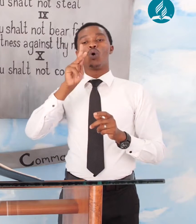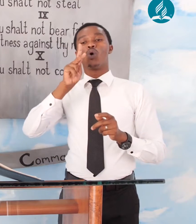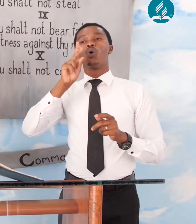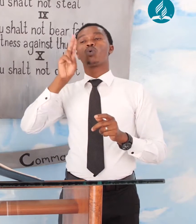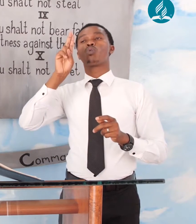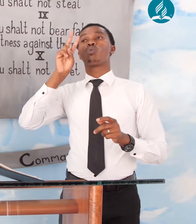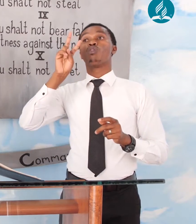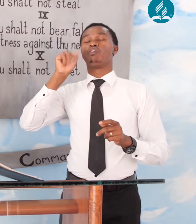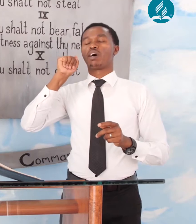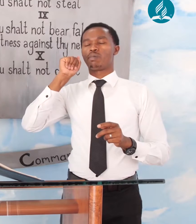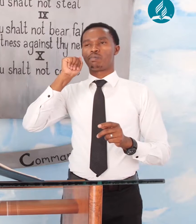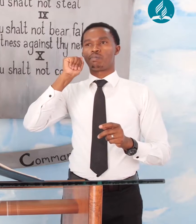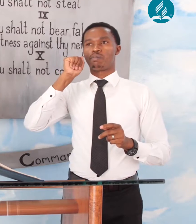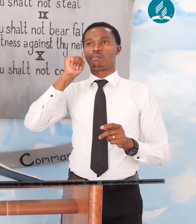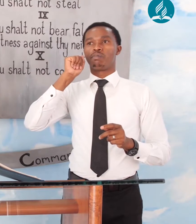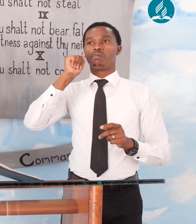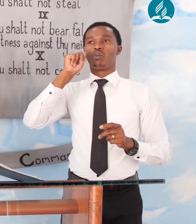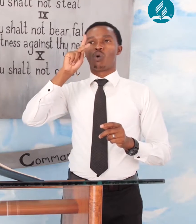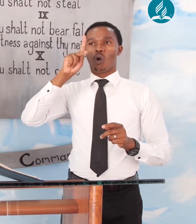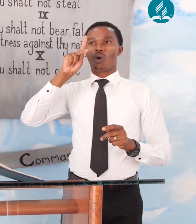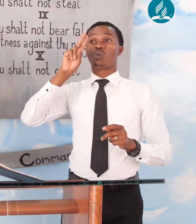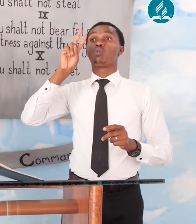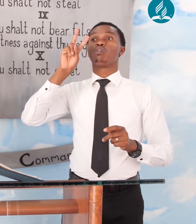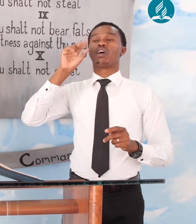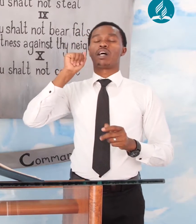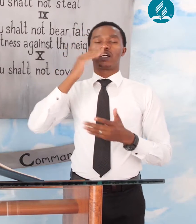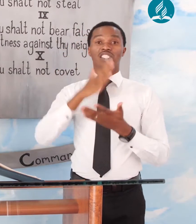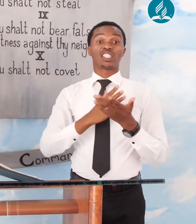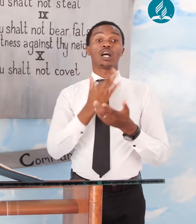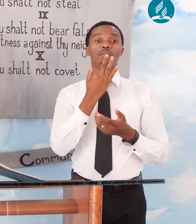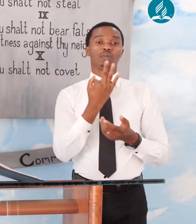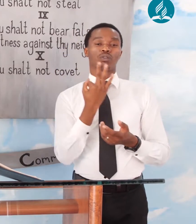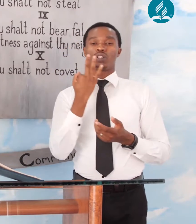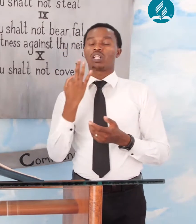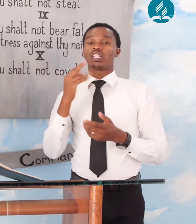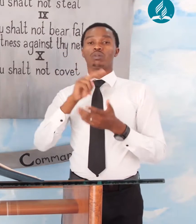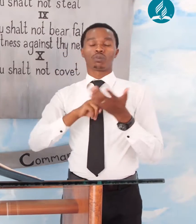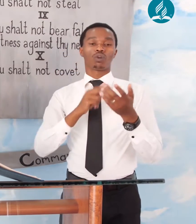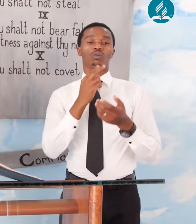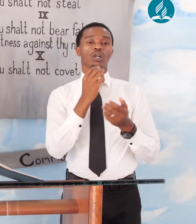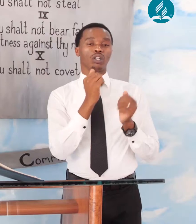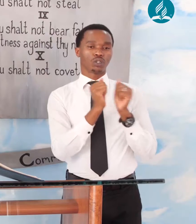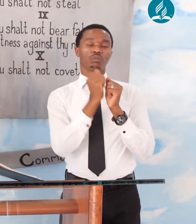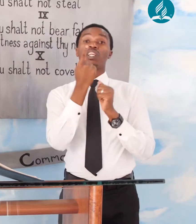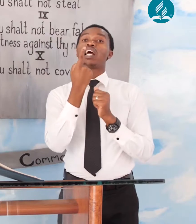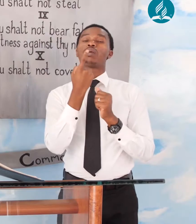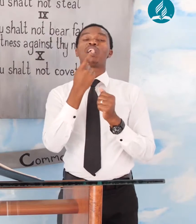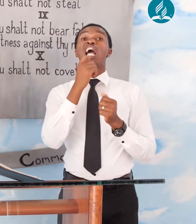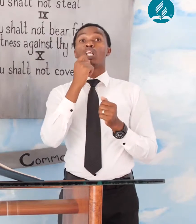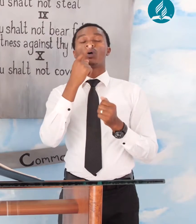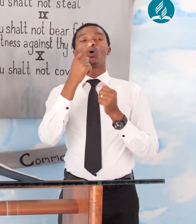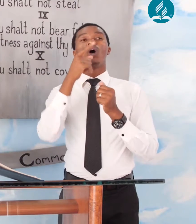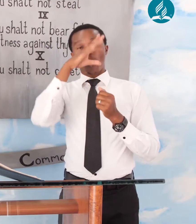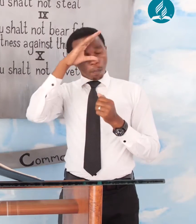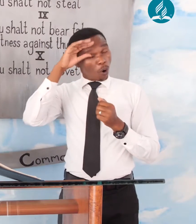33 umurongo wa 11 niho havuga yuko Mose yavuganaga n'Imana